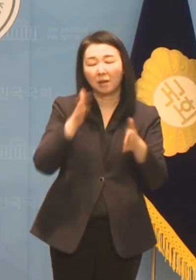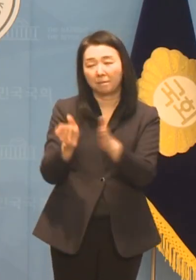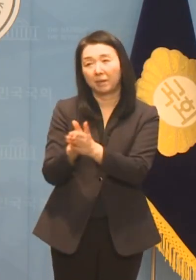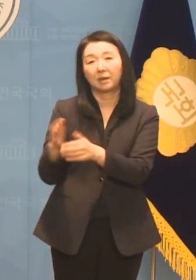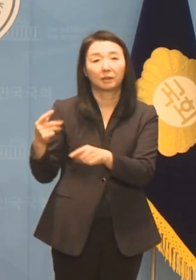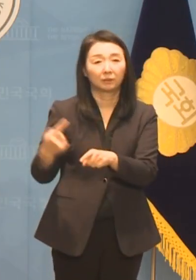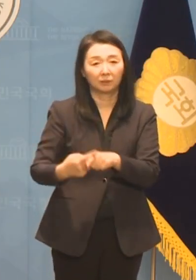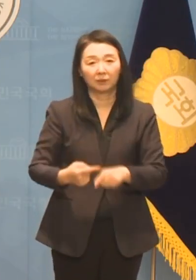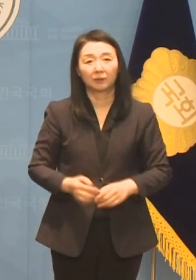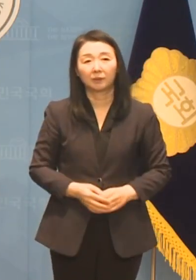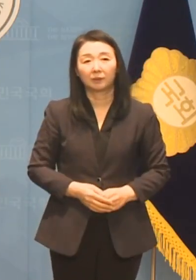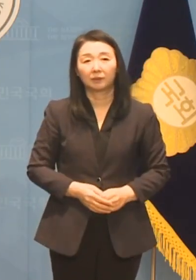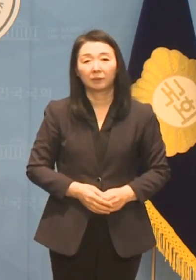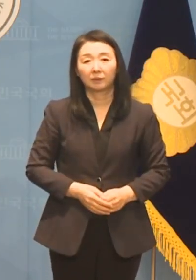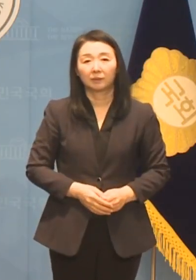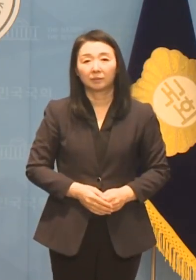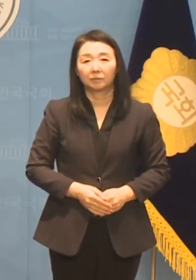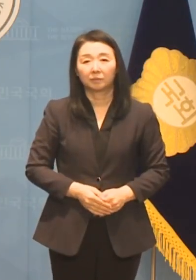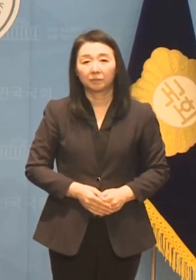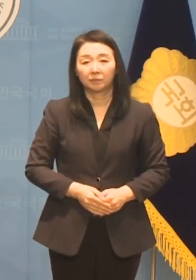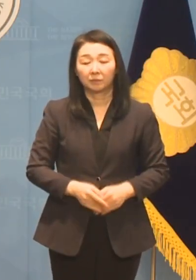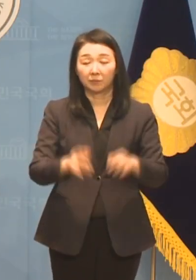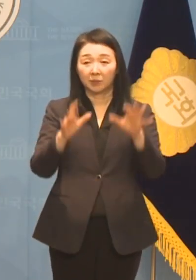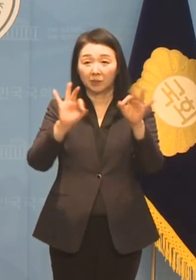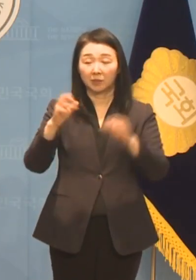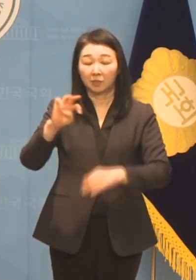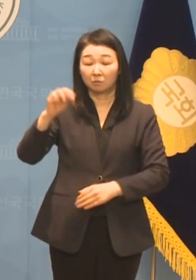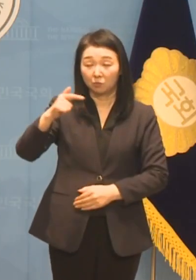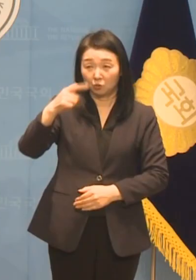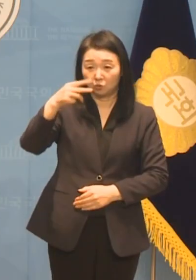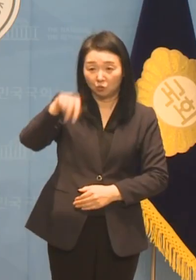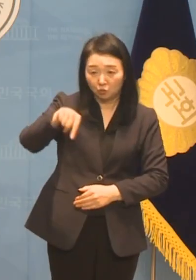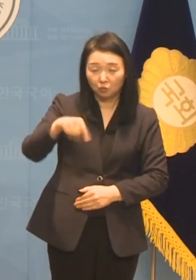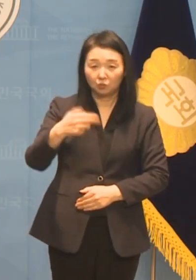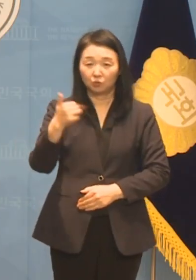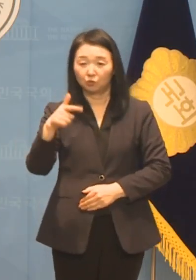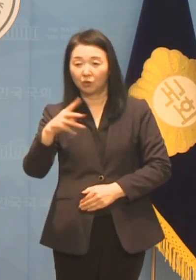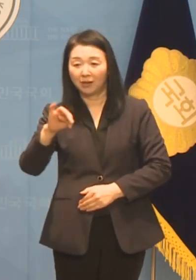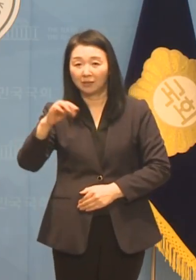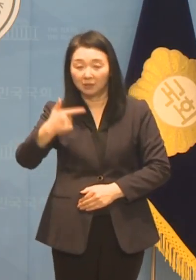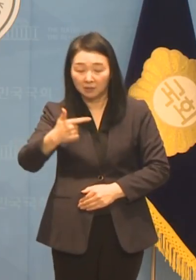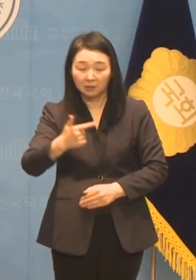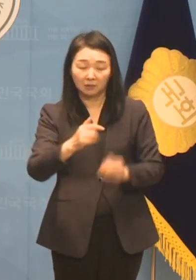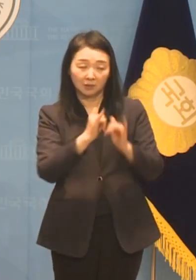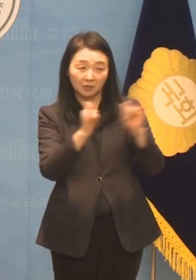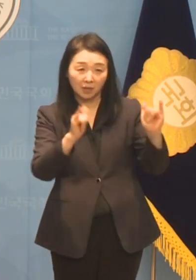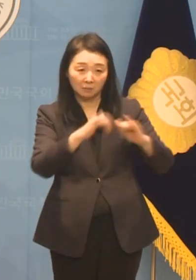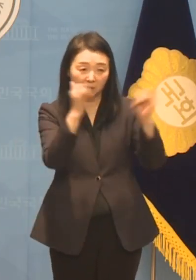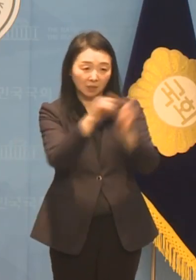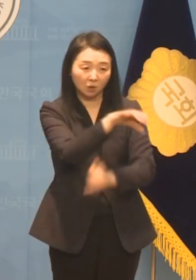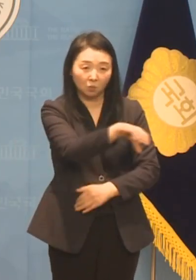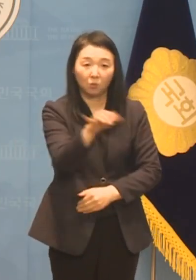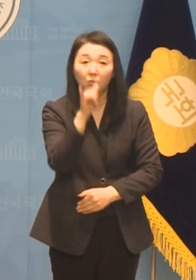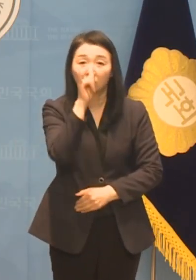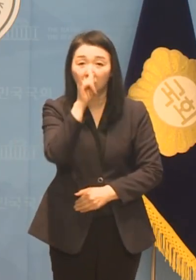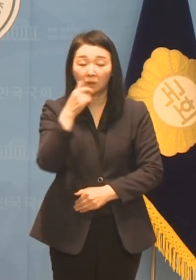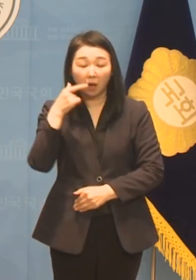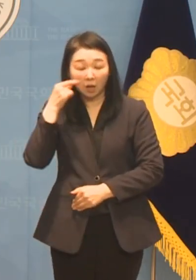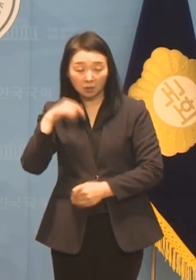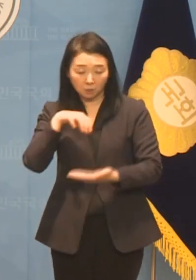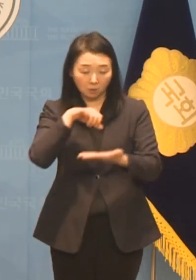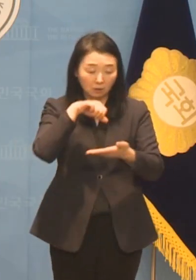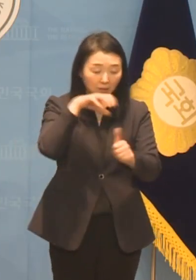왔습니다. 심지어는 김문수 같은 뉴라이트 극우 세력들이 사회 곳곳에서